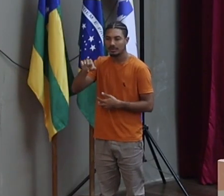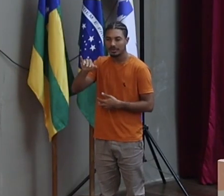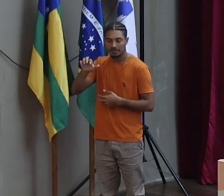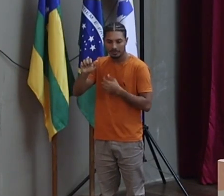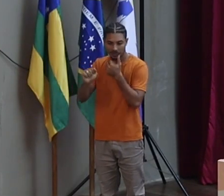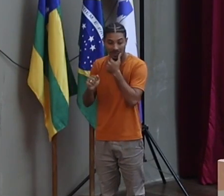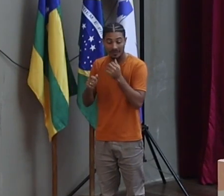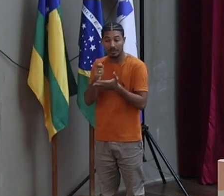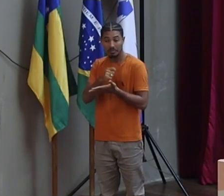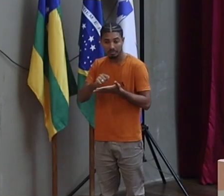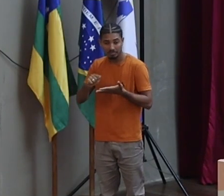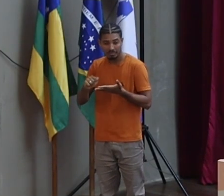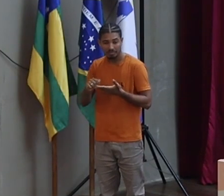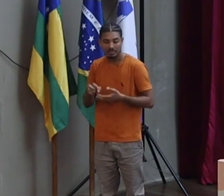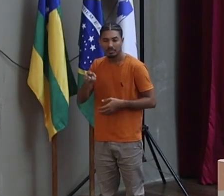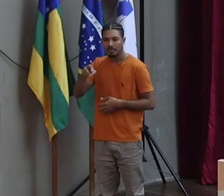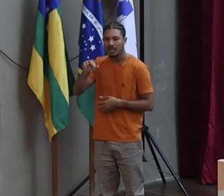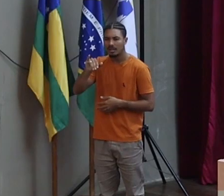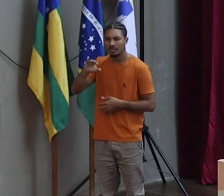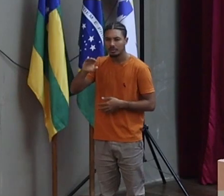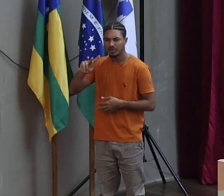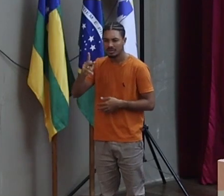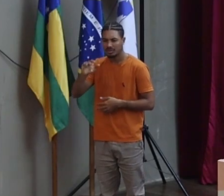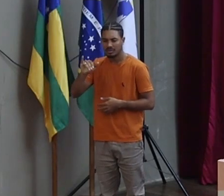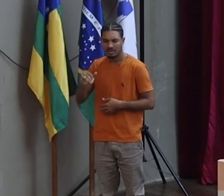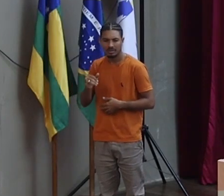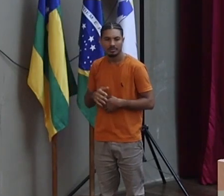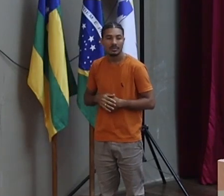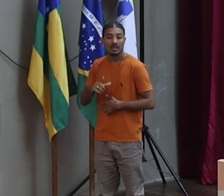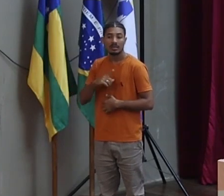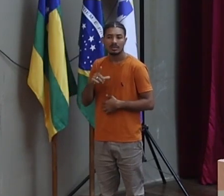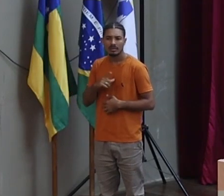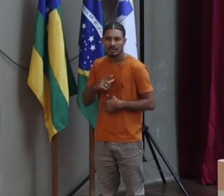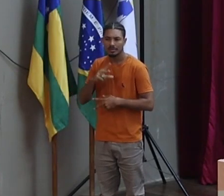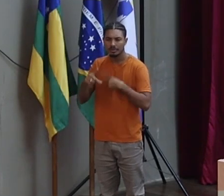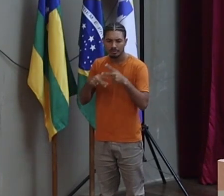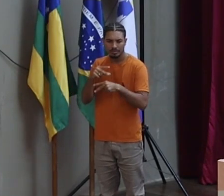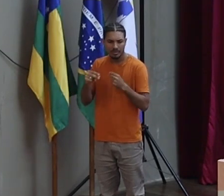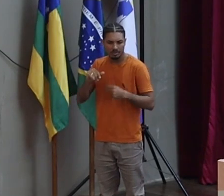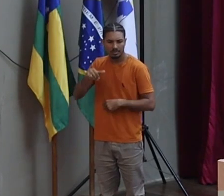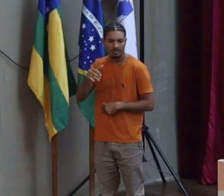é uma escritora macuxi, né, que concorreu ao Prêmio Jabuti com esse livro lindo,